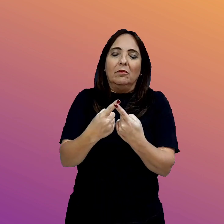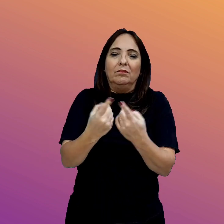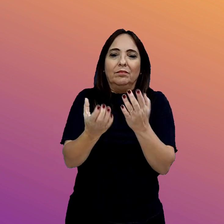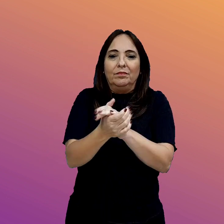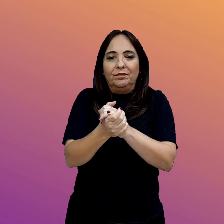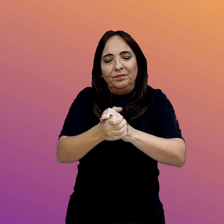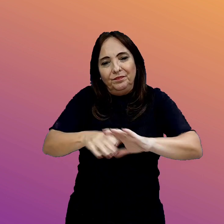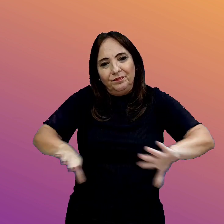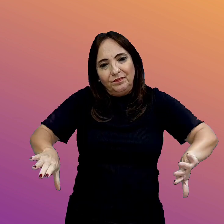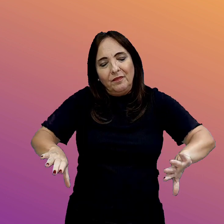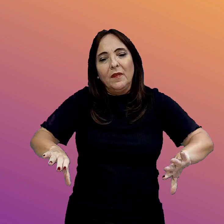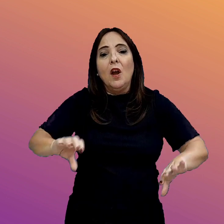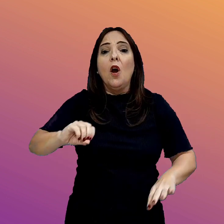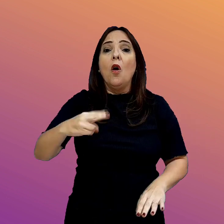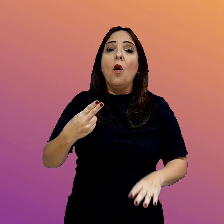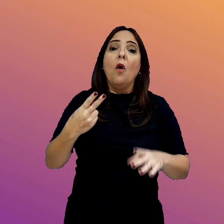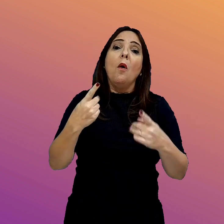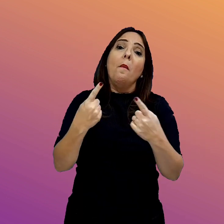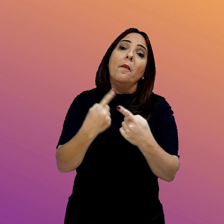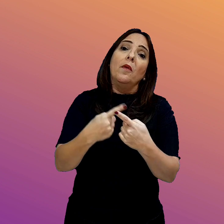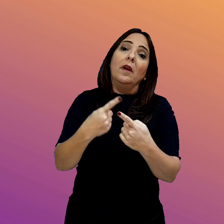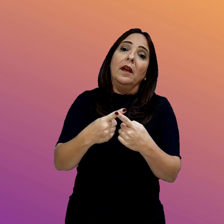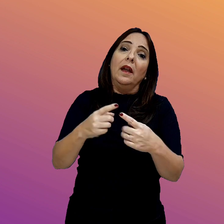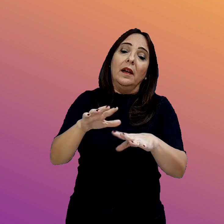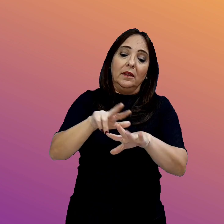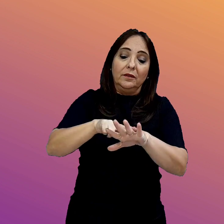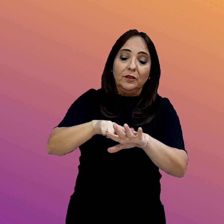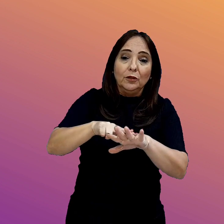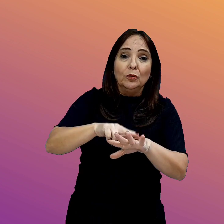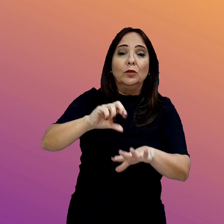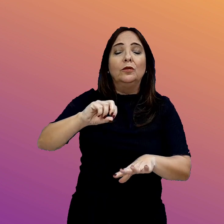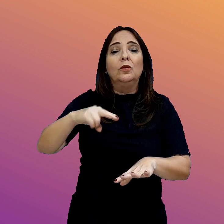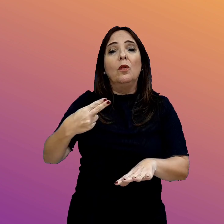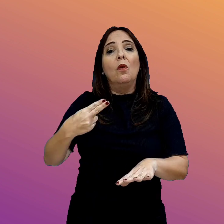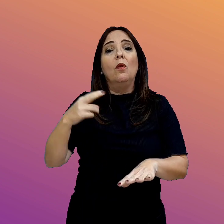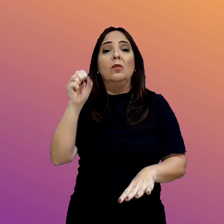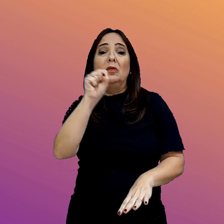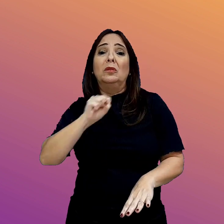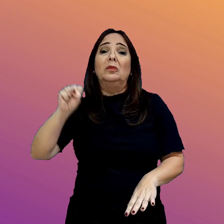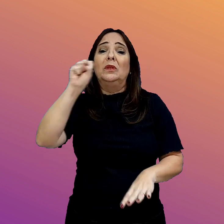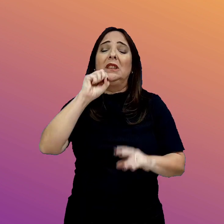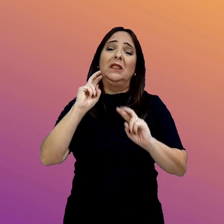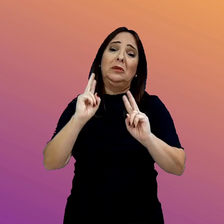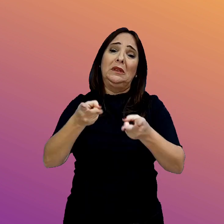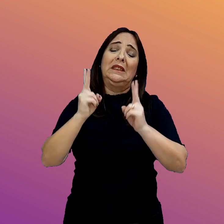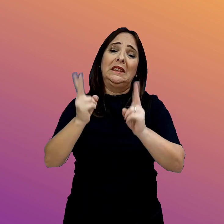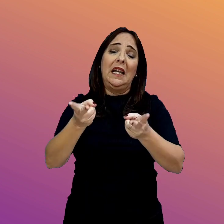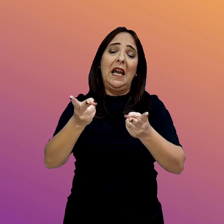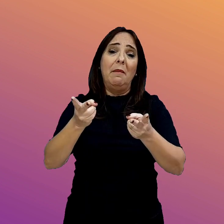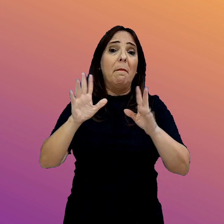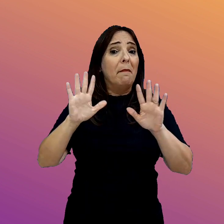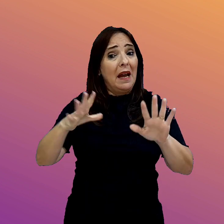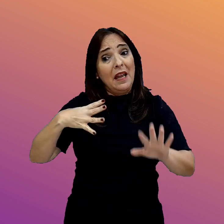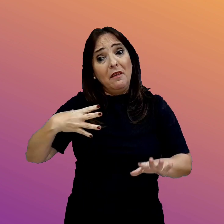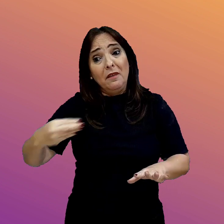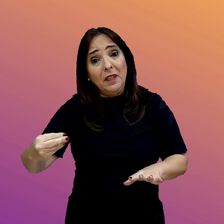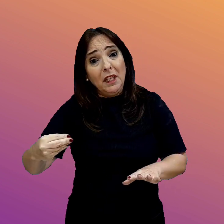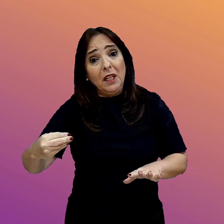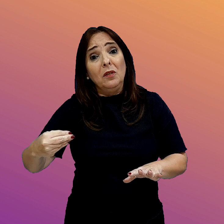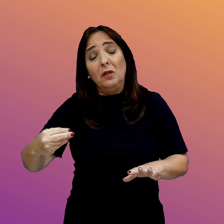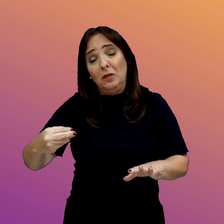passaram pelo luto, ou porque nunca se casaram, mas é filho de alguém, né? Ou é mãe de alguém, é pai de alguém, é